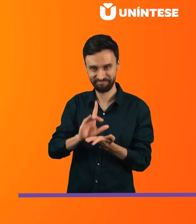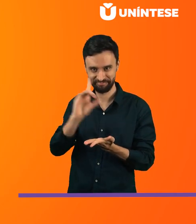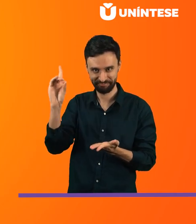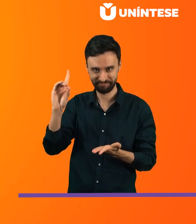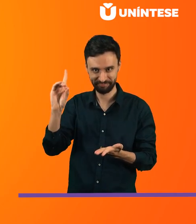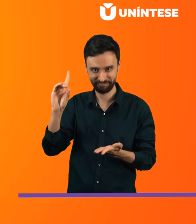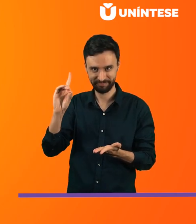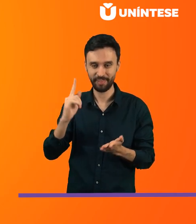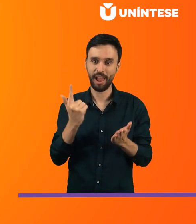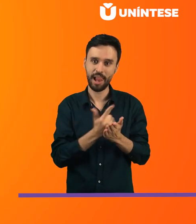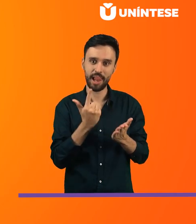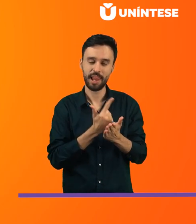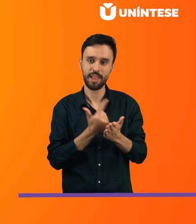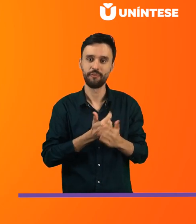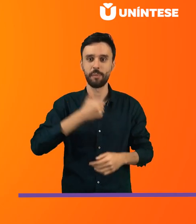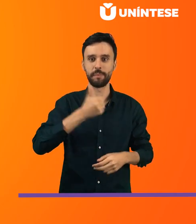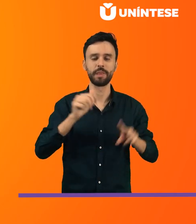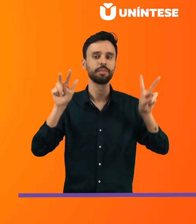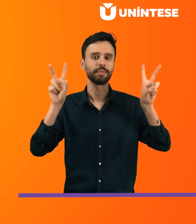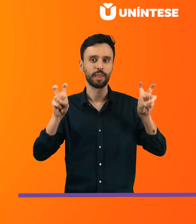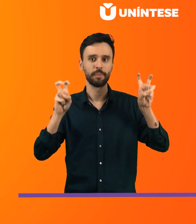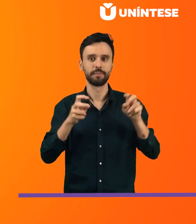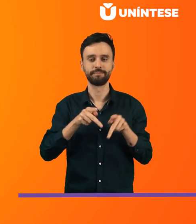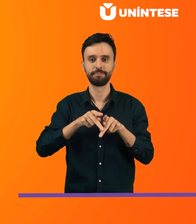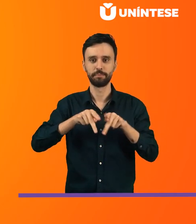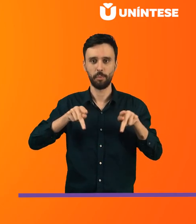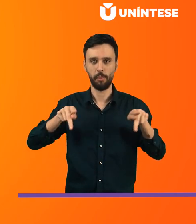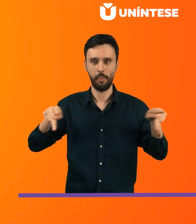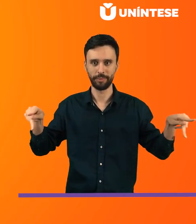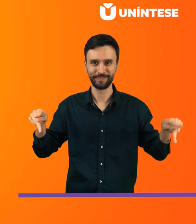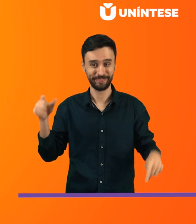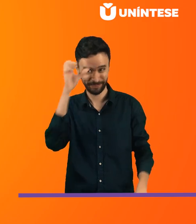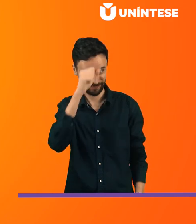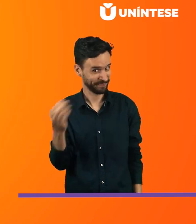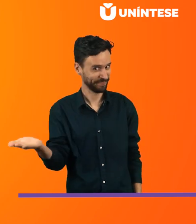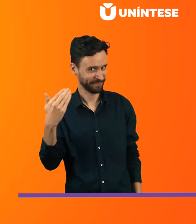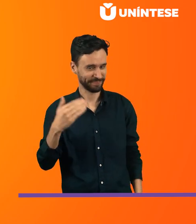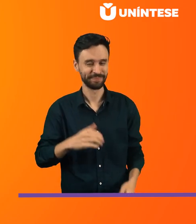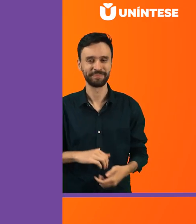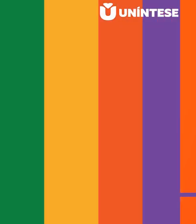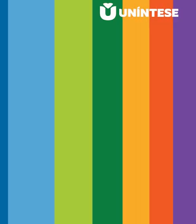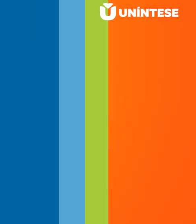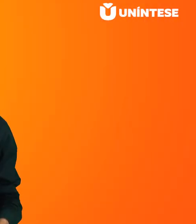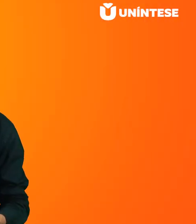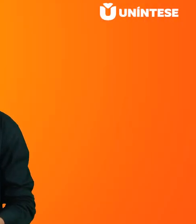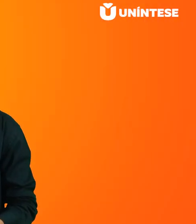Bíblia. Os cinco primeiros livros chamados de Pentateuco. Vamos aprender?